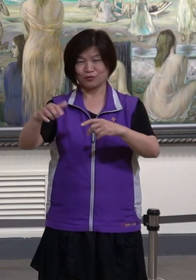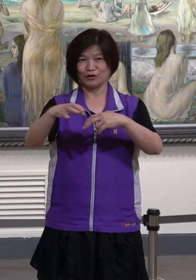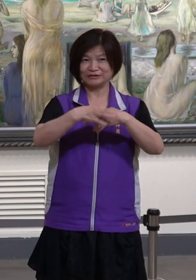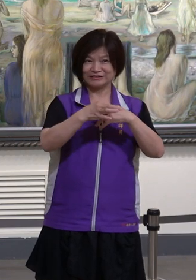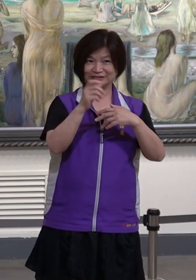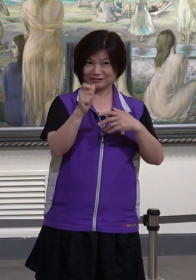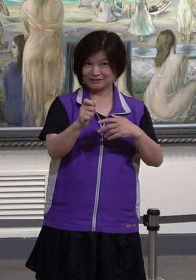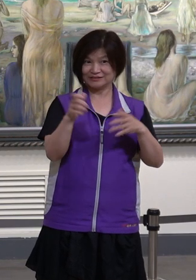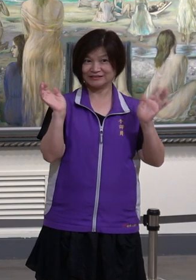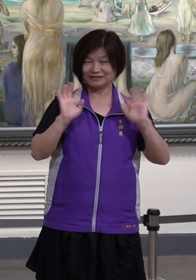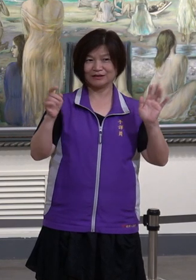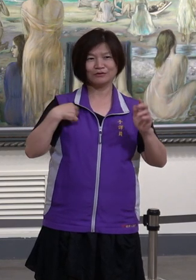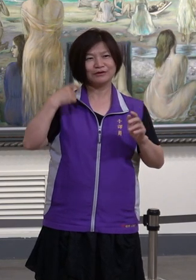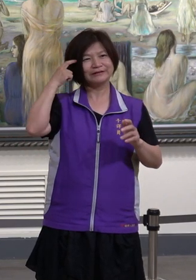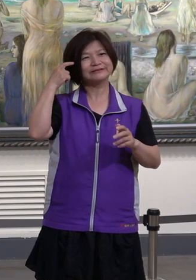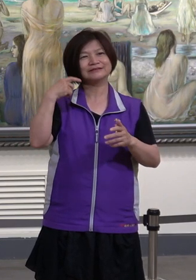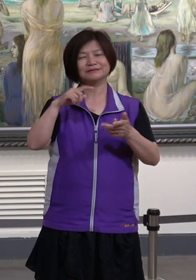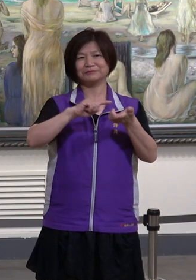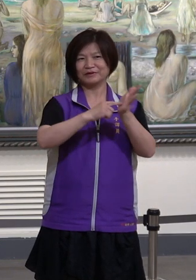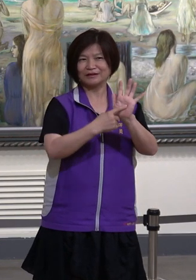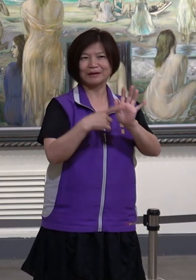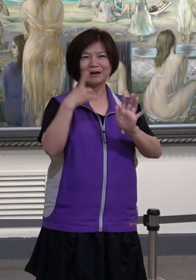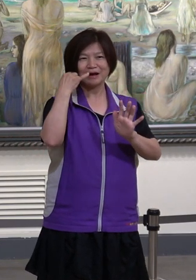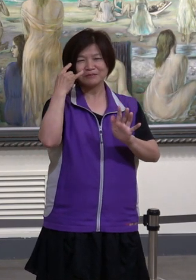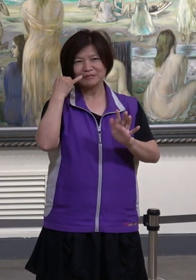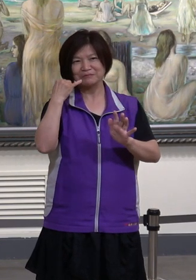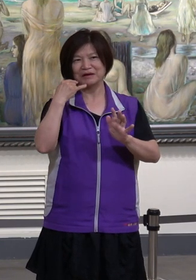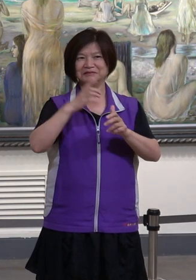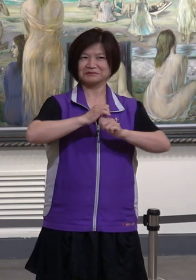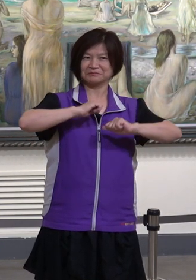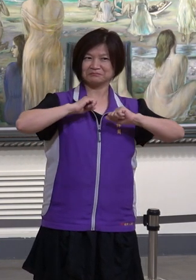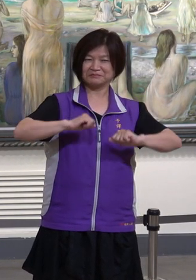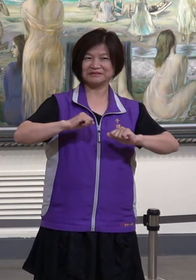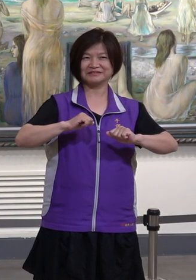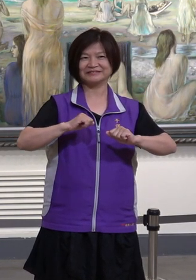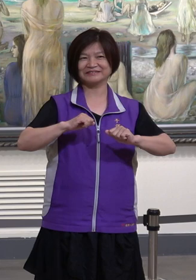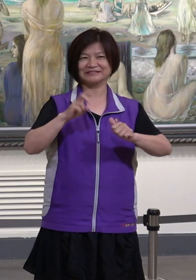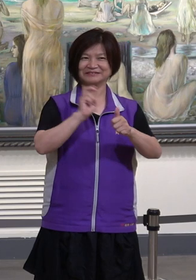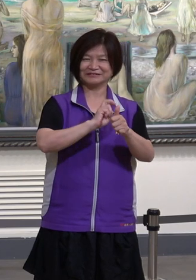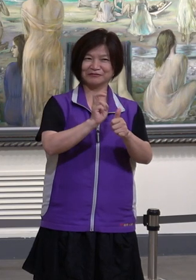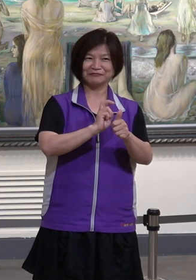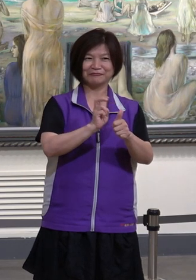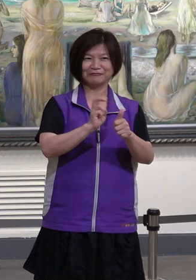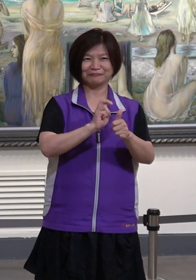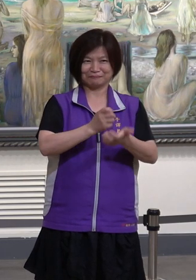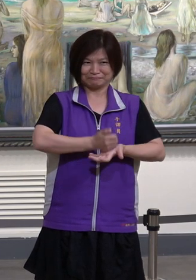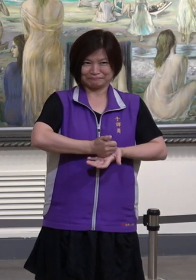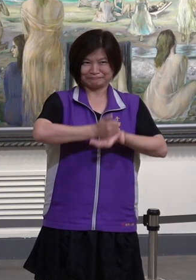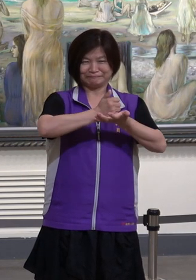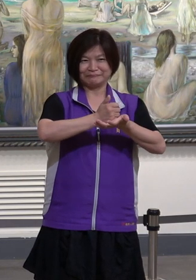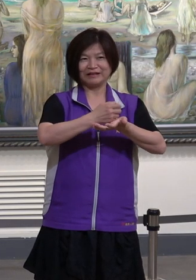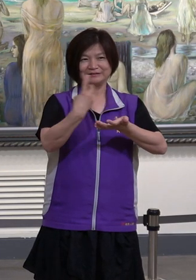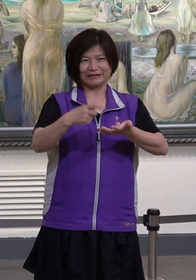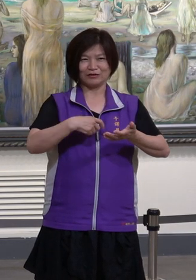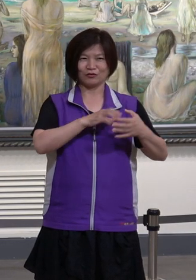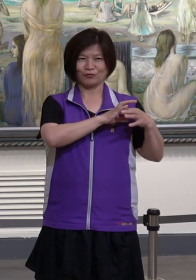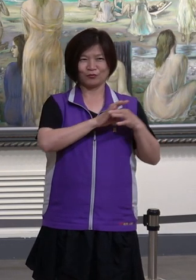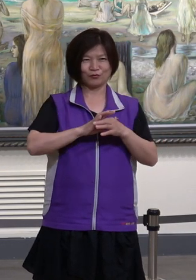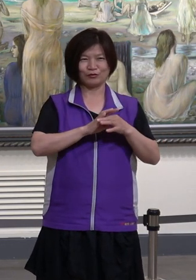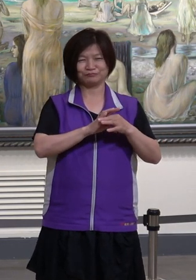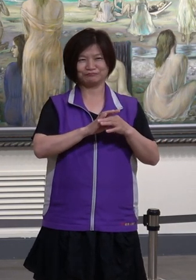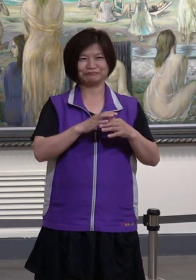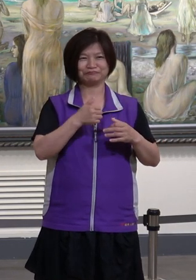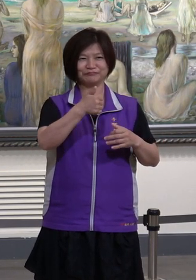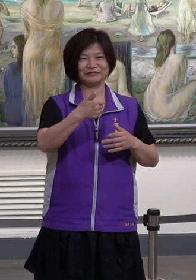是描绘母性孕育生命的这个崇敬。及无限的光辉慈祥